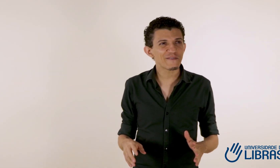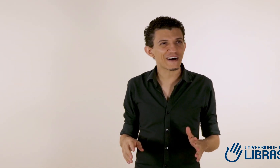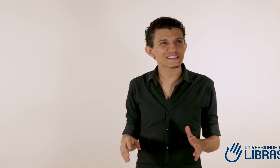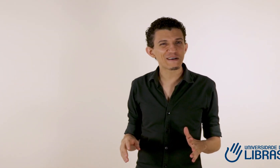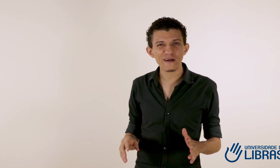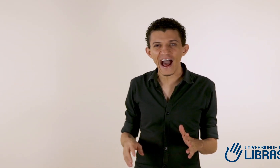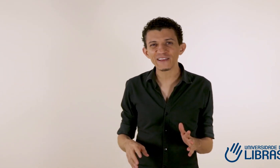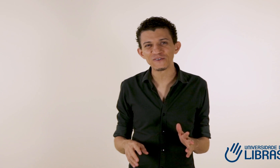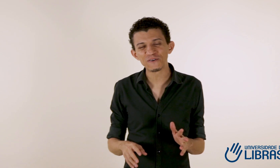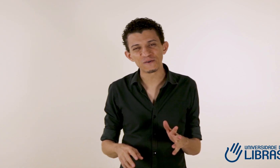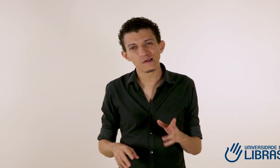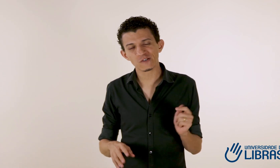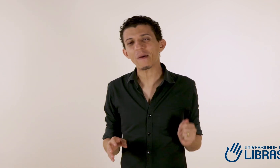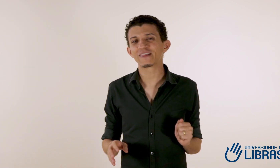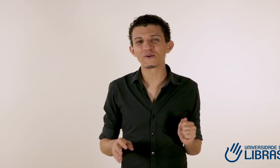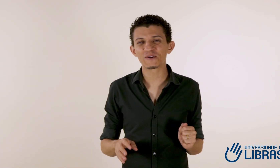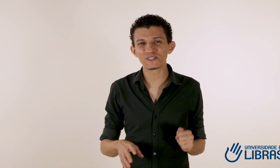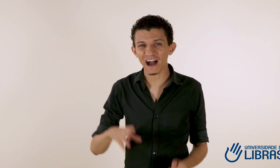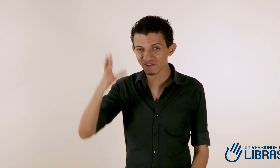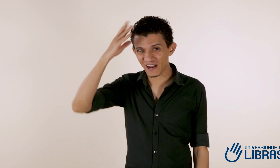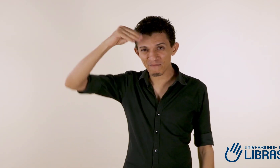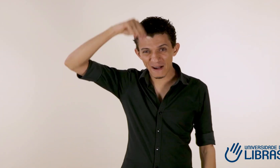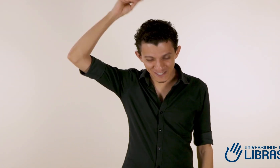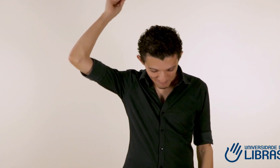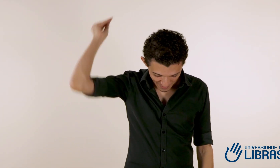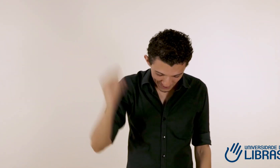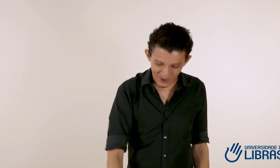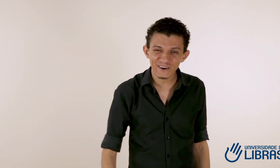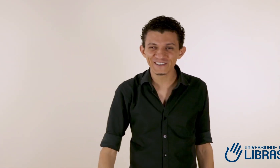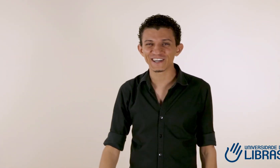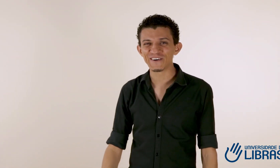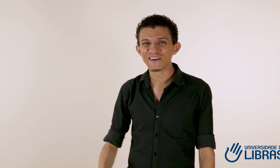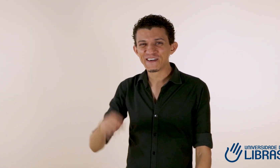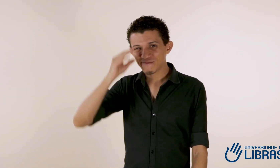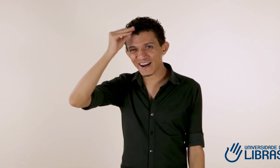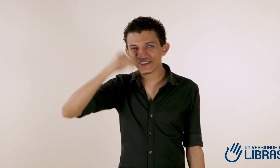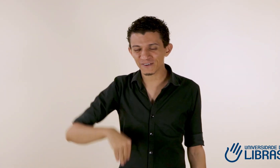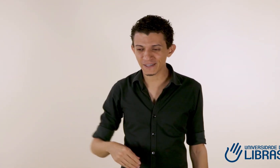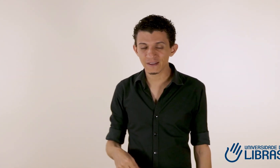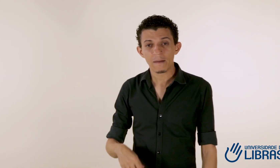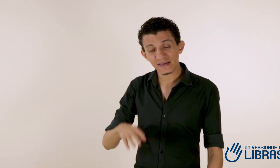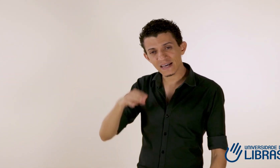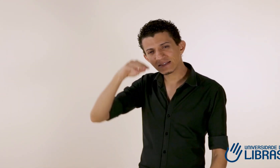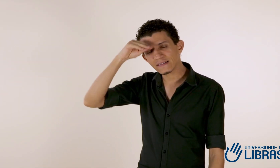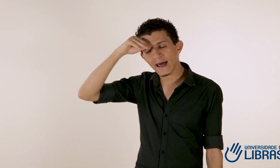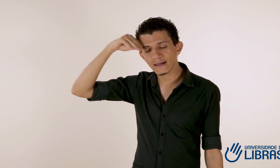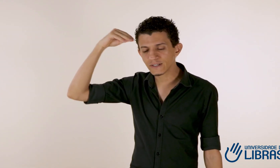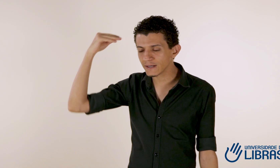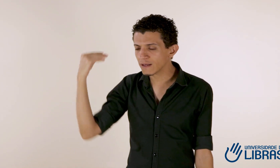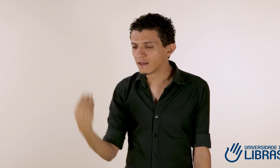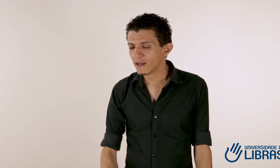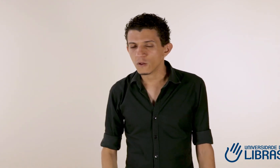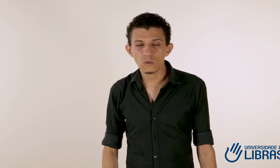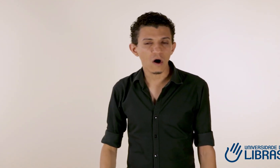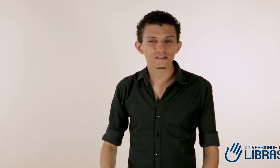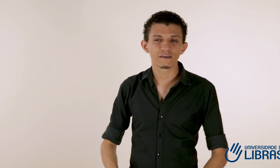faz lembrar do São Madruga no Chaves, vai lá, pega o chapéu e joga no chão. Parece com isso. Mas é essa ideia de, nossa,